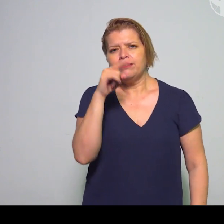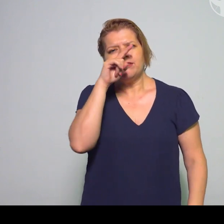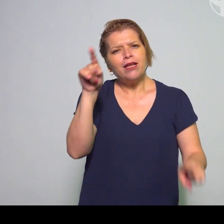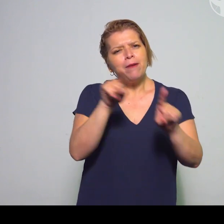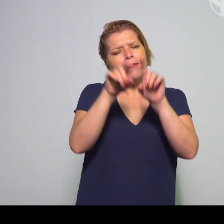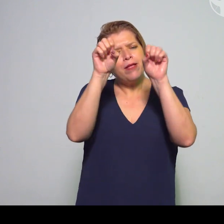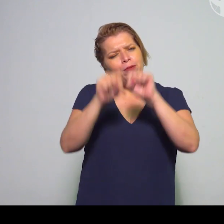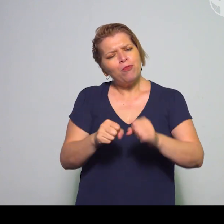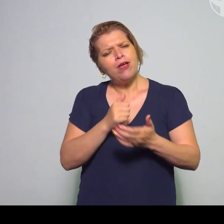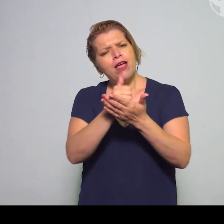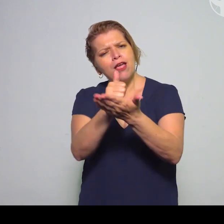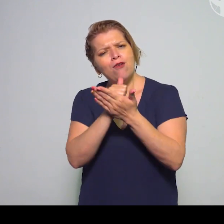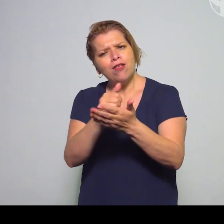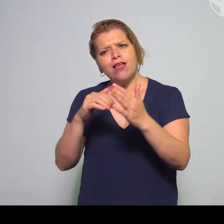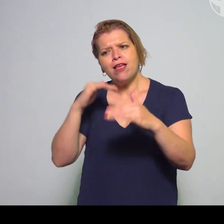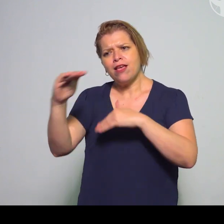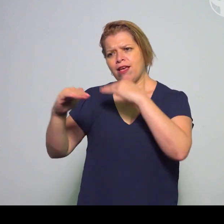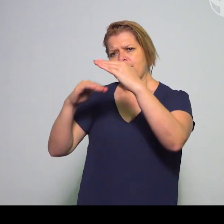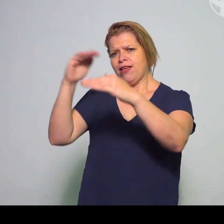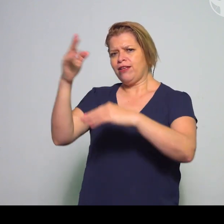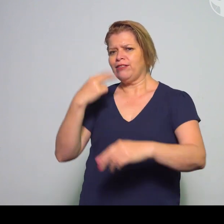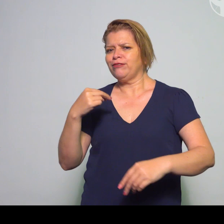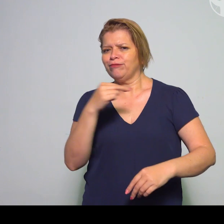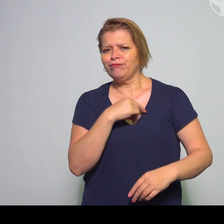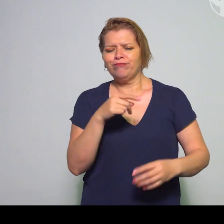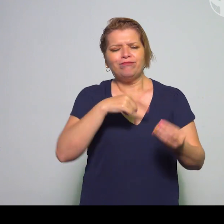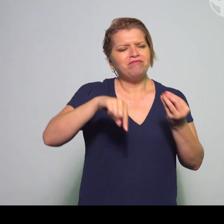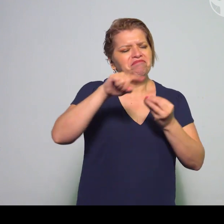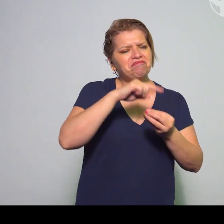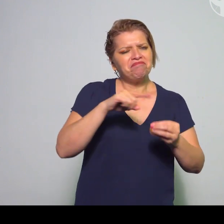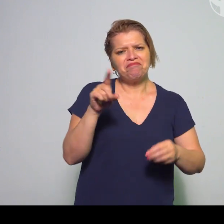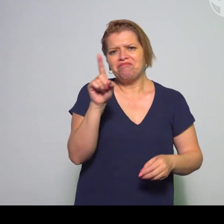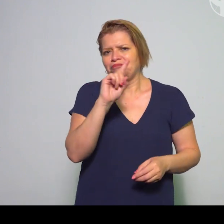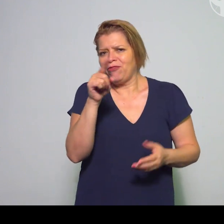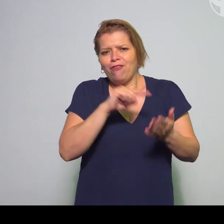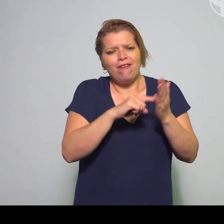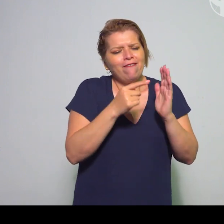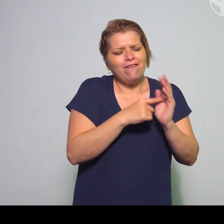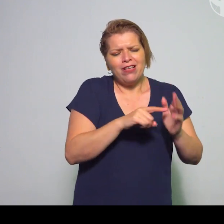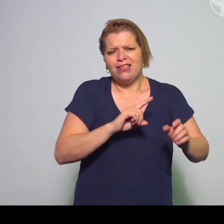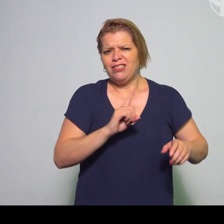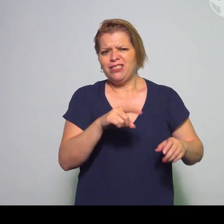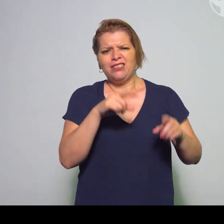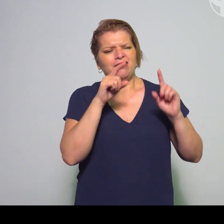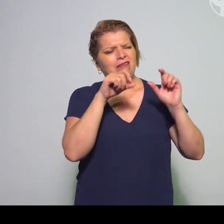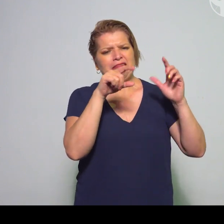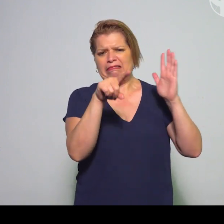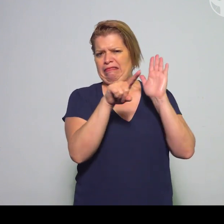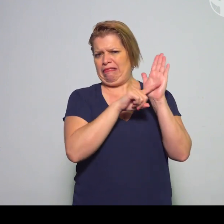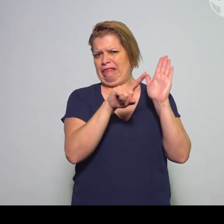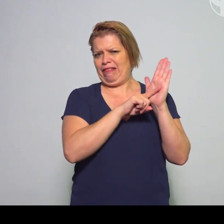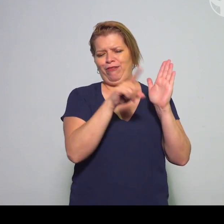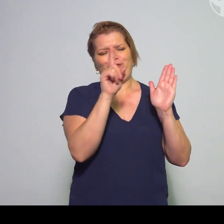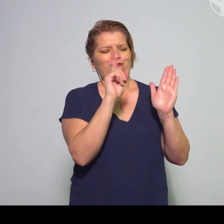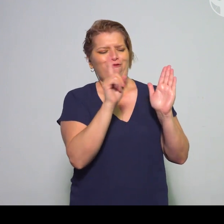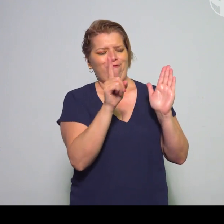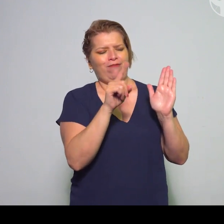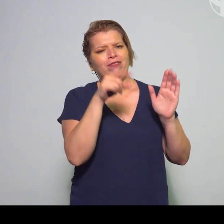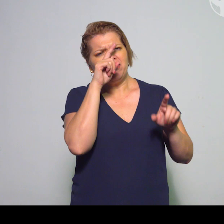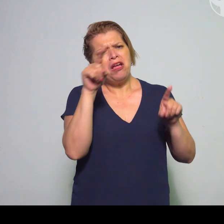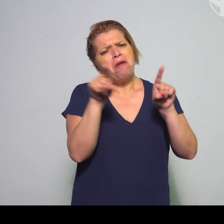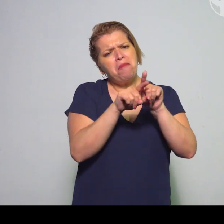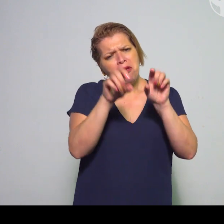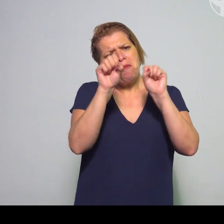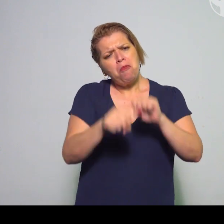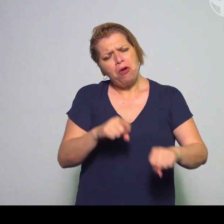que fortalezca o que haga crecer a nuestra familia. No quiere decir que siempre es algo malo. En relación a la